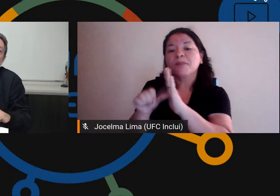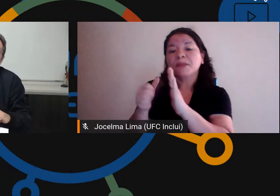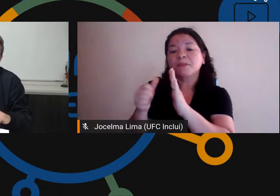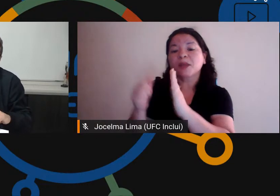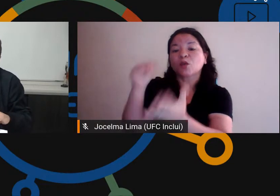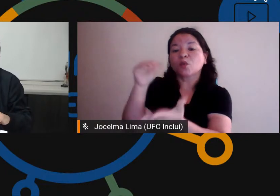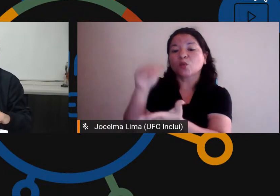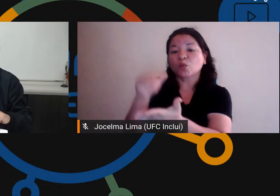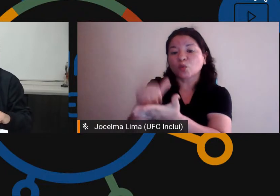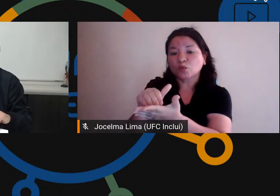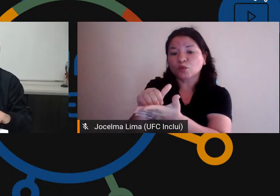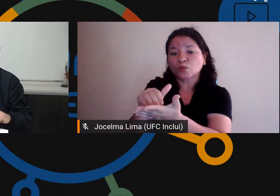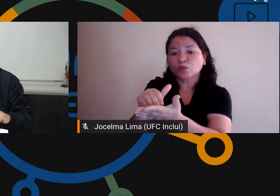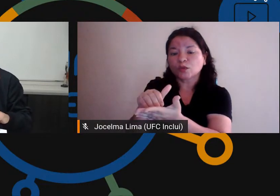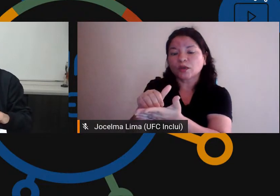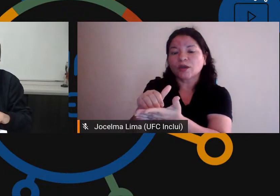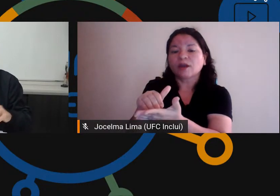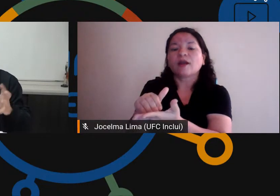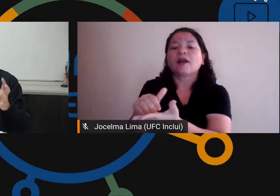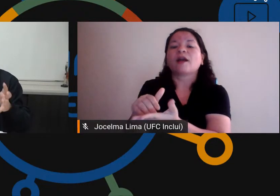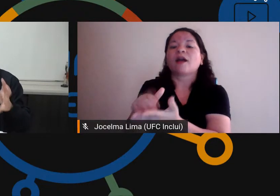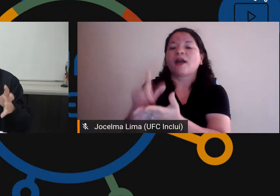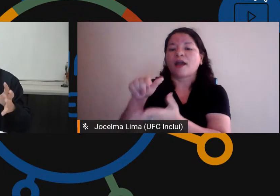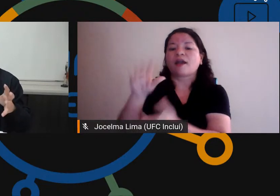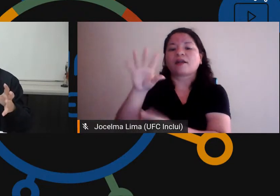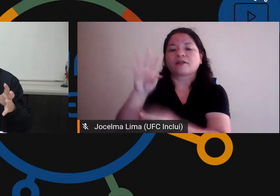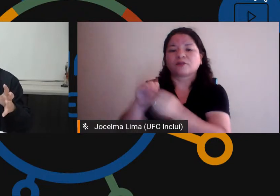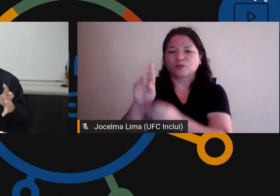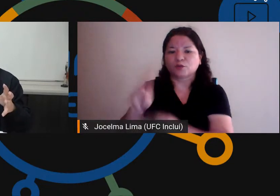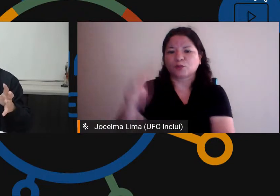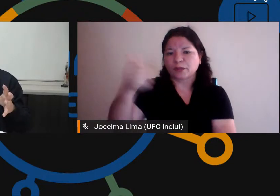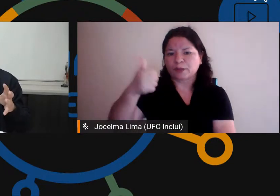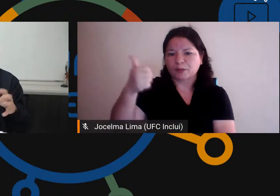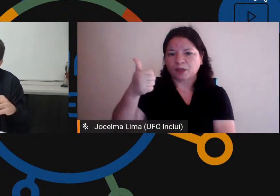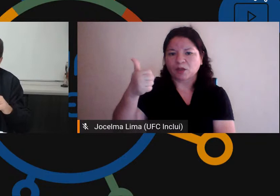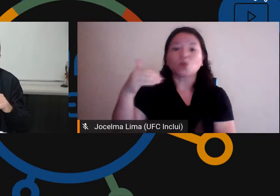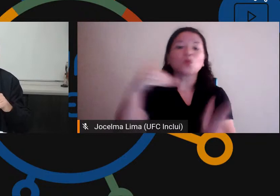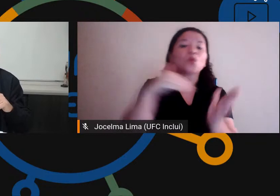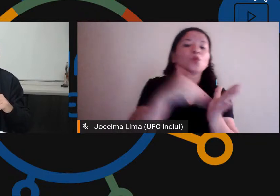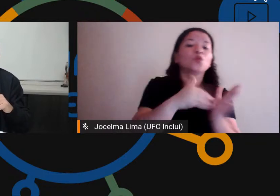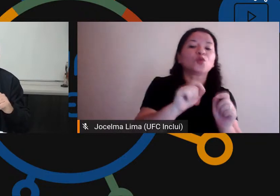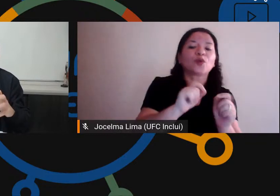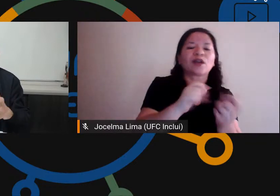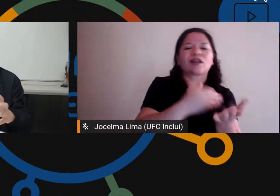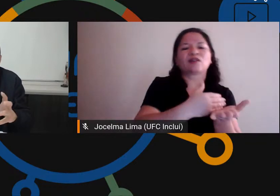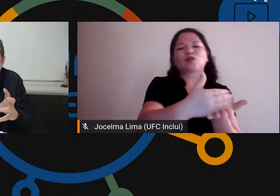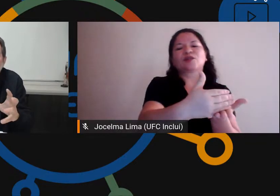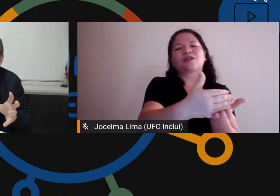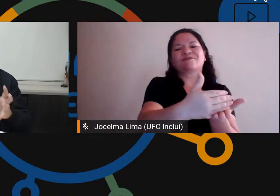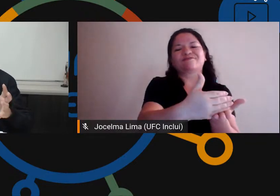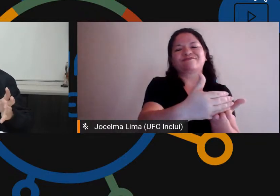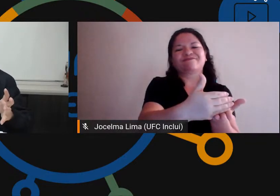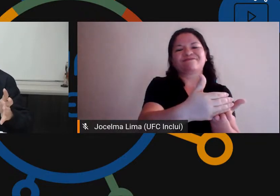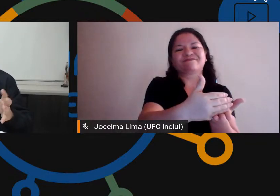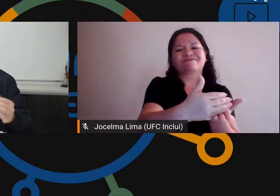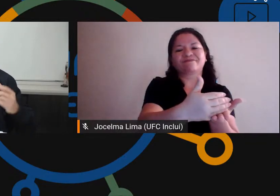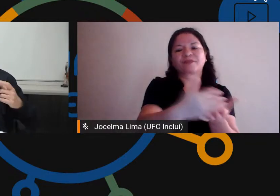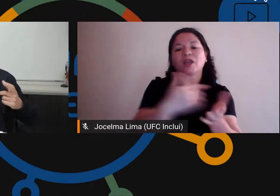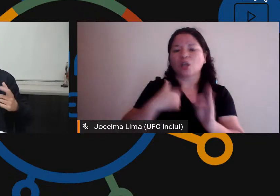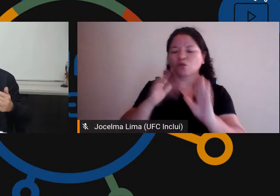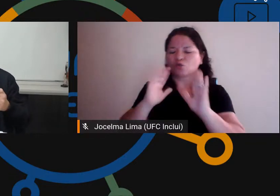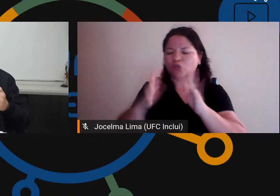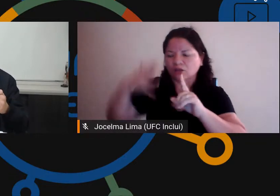última coisa que você escreve, do texto mais grosso ali, é a introdução. Agora que eu fiz o meu